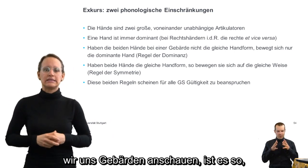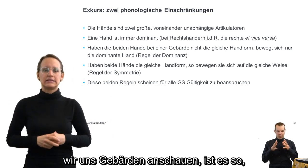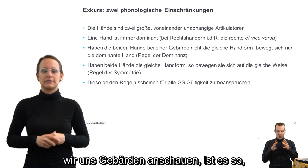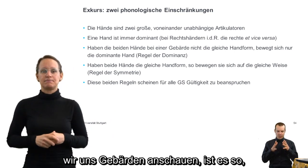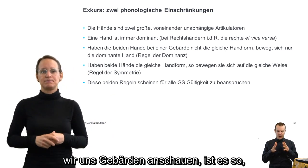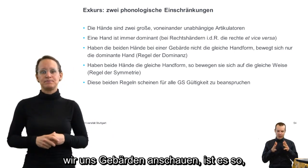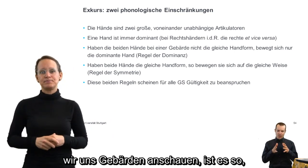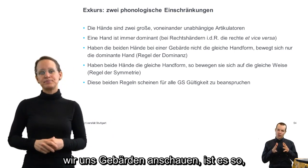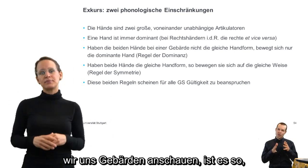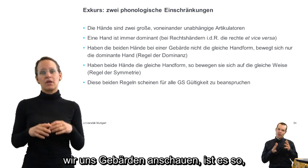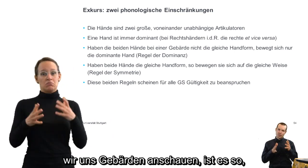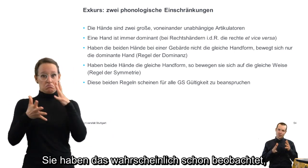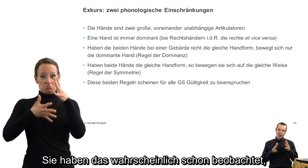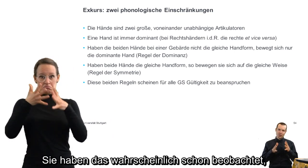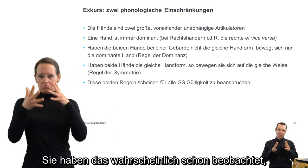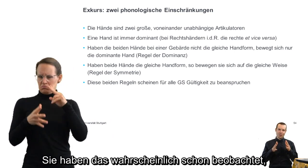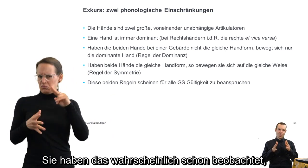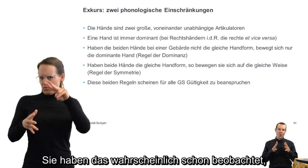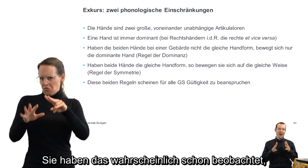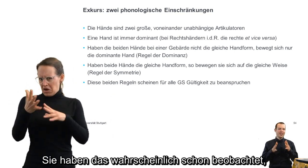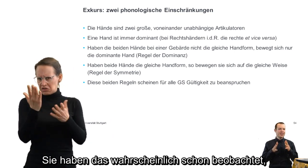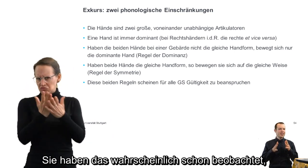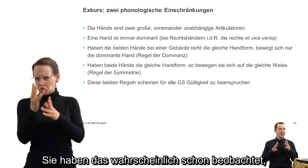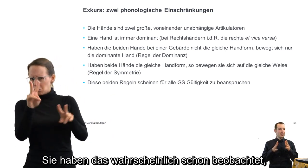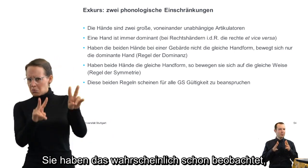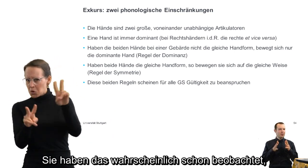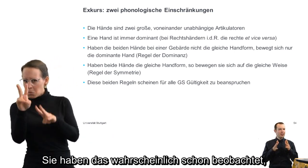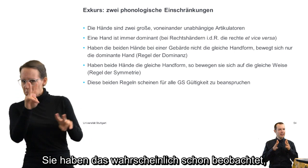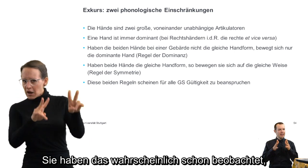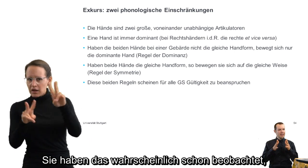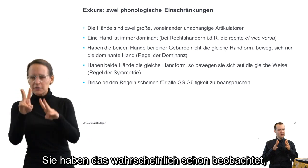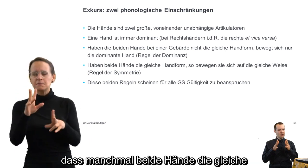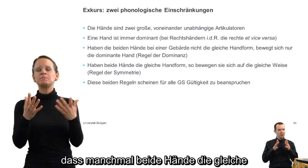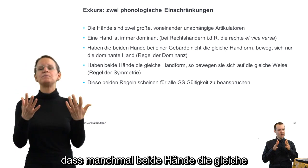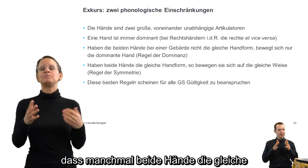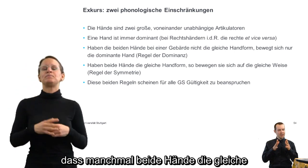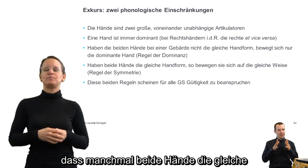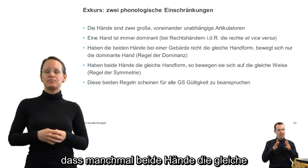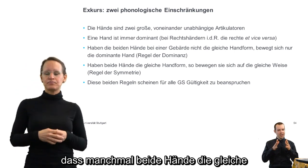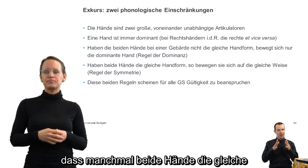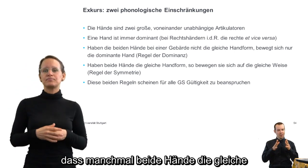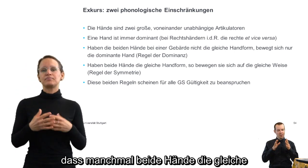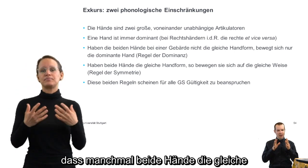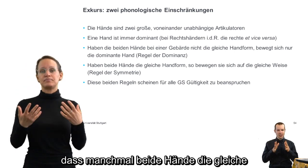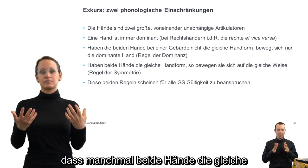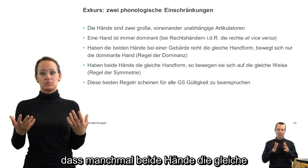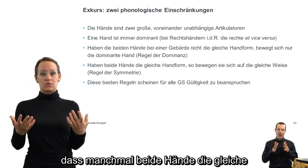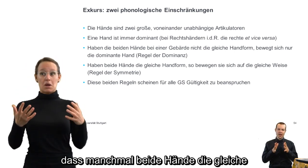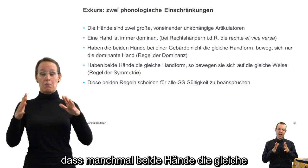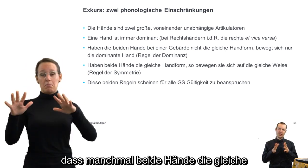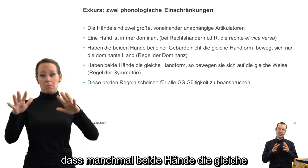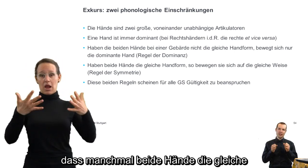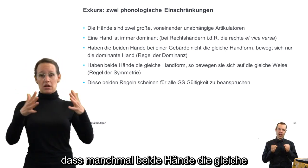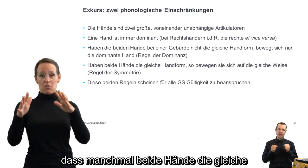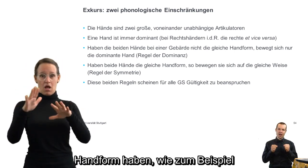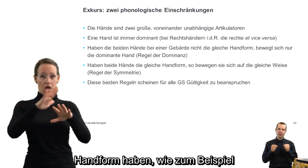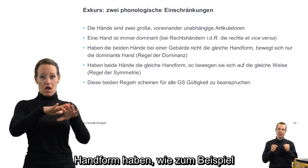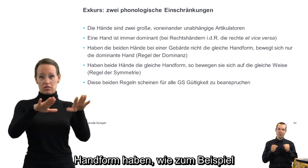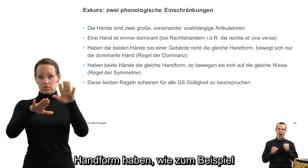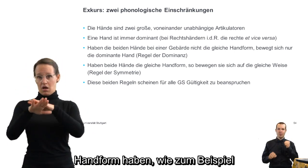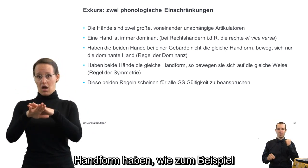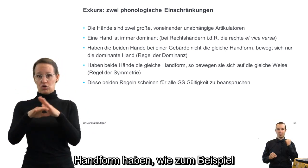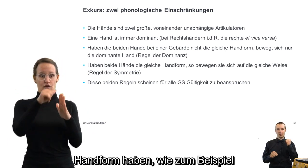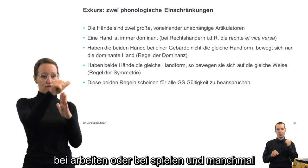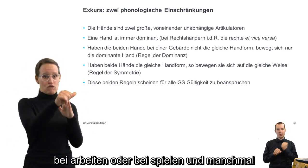Wenn wir uns die Gebärden anschauen, Sie haben das wahrscheinlich schon beobachtet, ist es so, dass manchmal beide Hände die gleiche